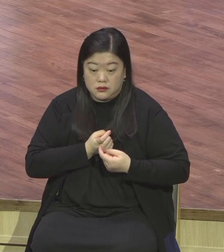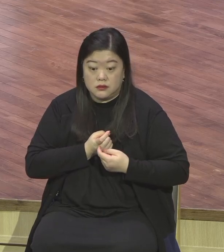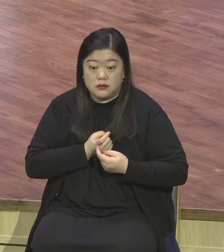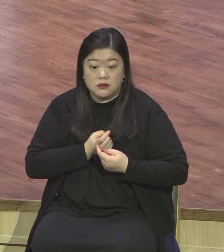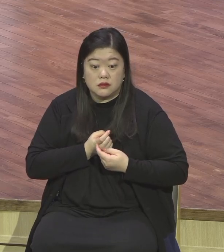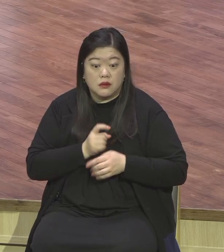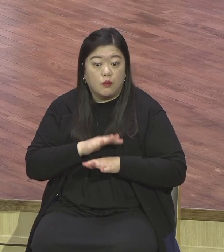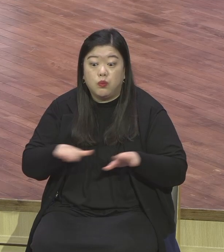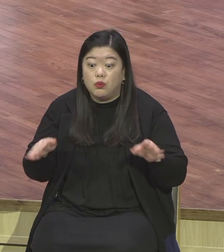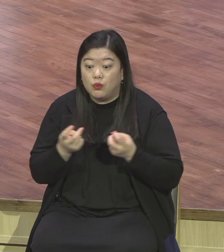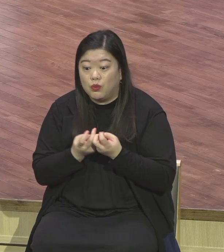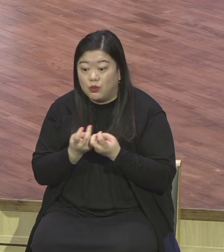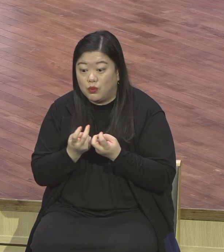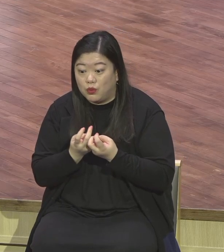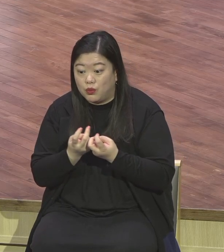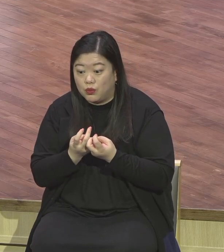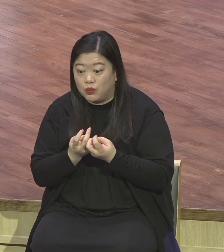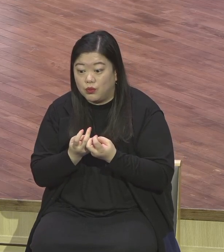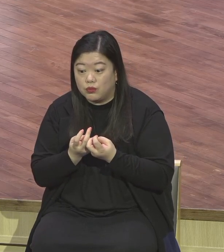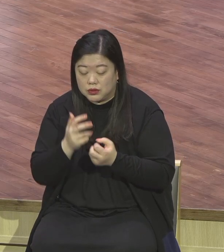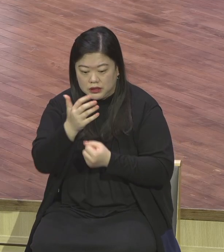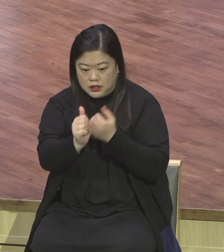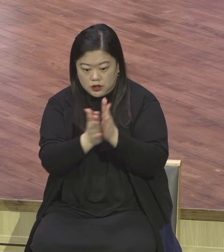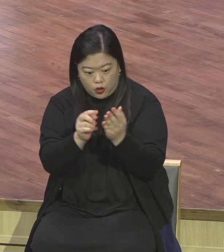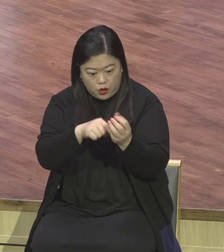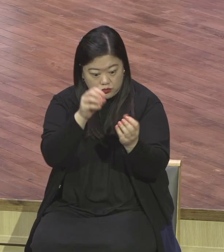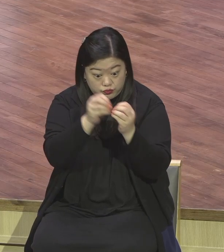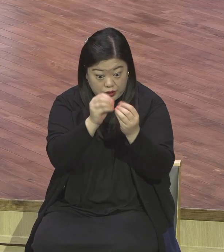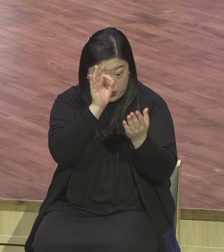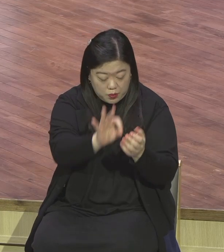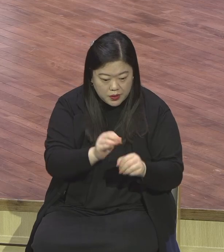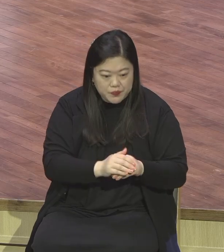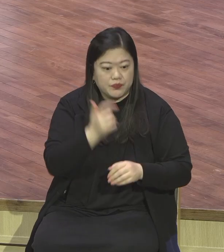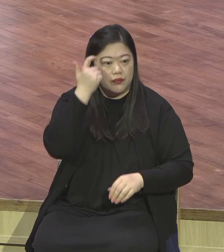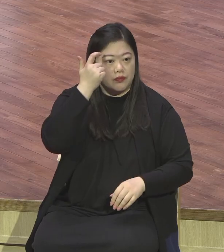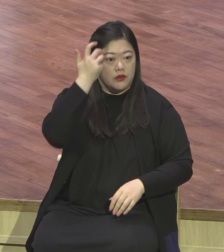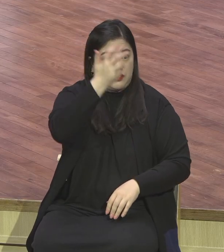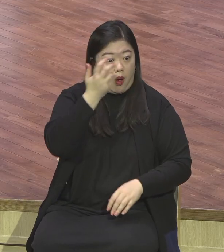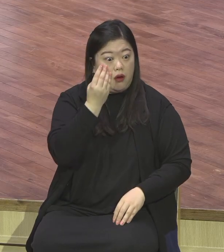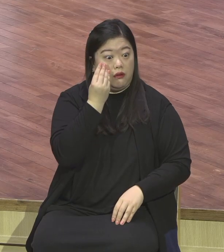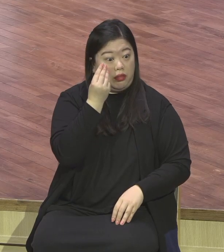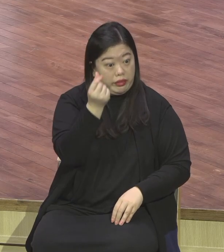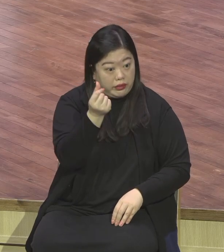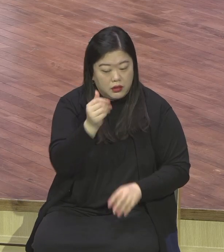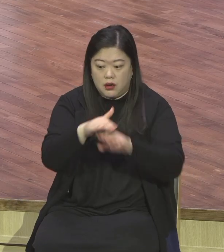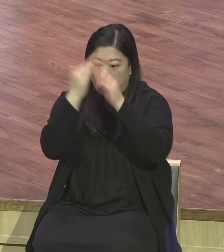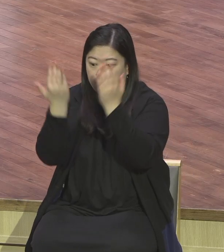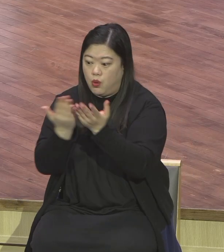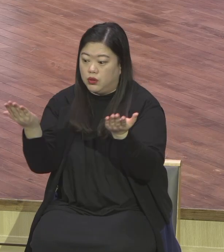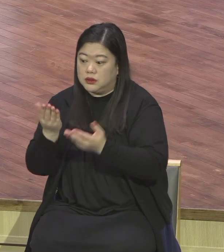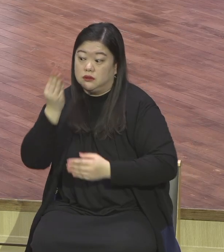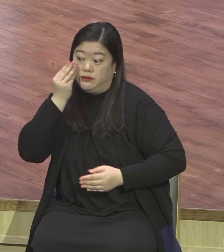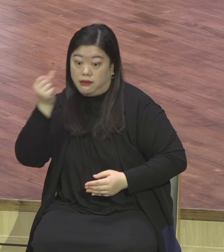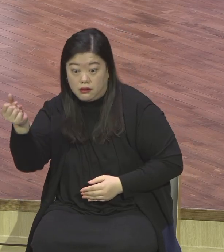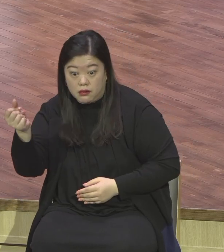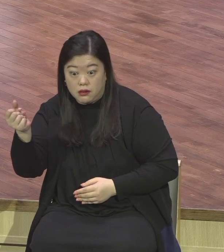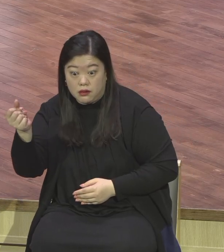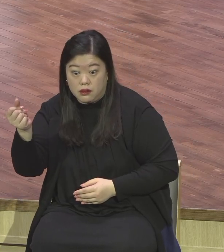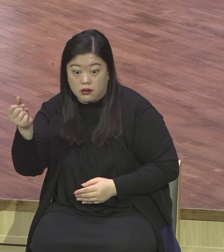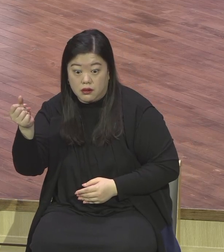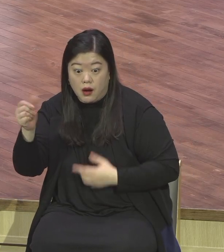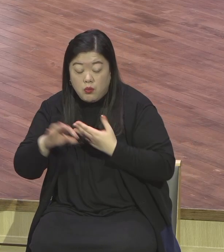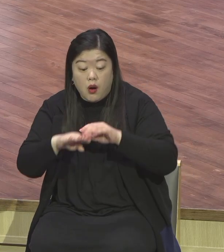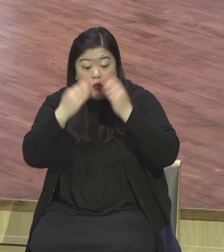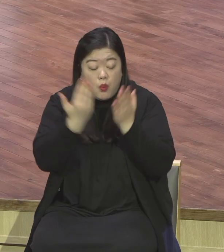영혼이 먼저 잘 때야 범사가 잘 때고 강건하는 것이 건강의 순수예요 건강의 순수라고요 마음 속에